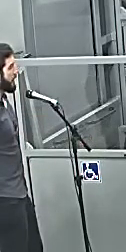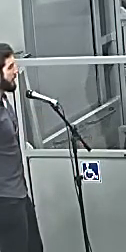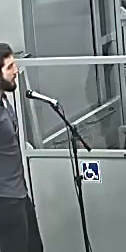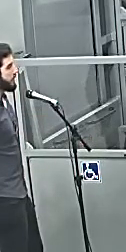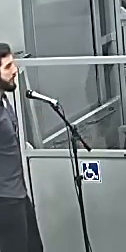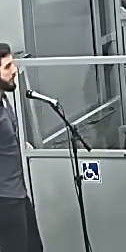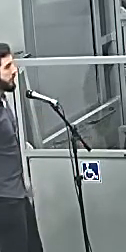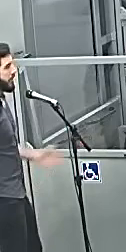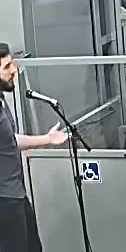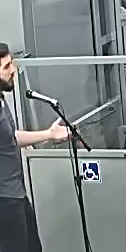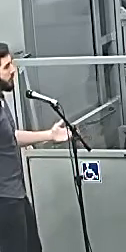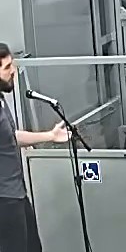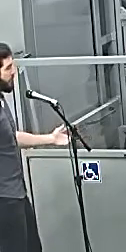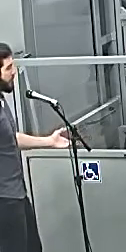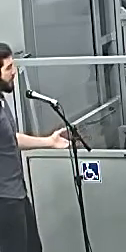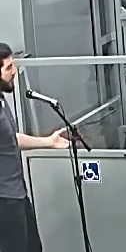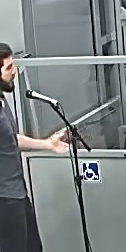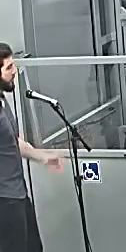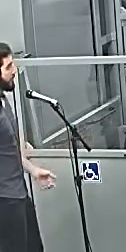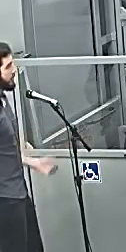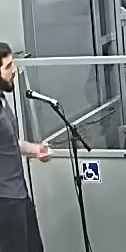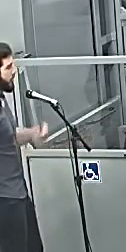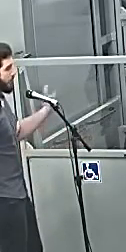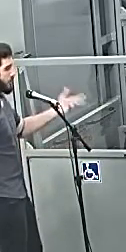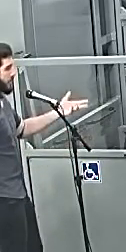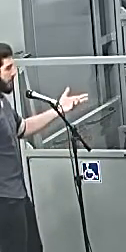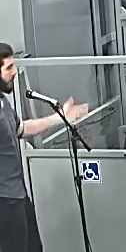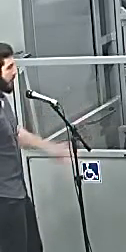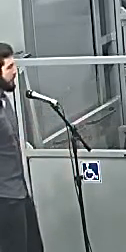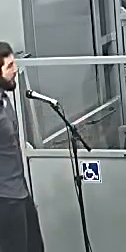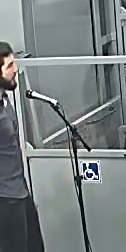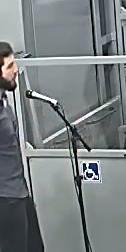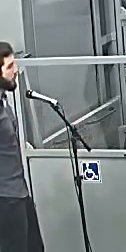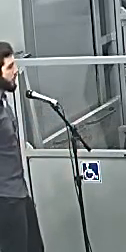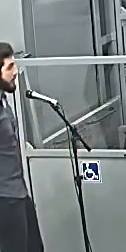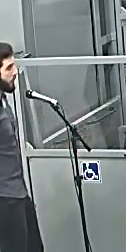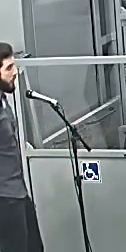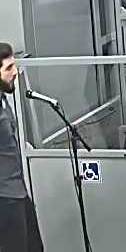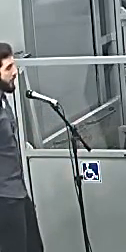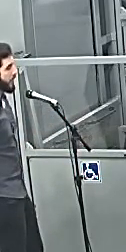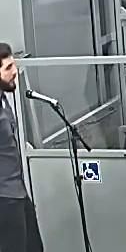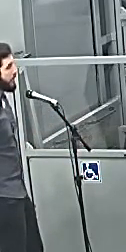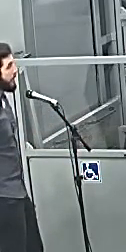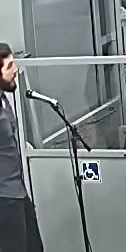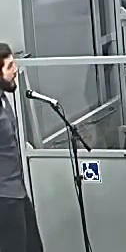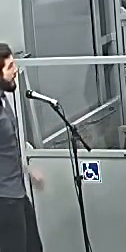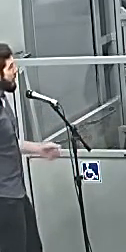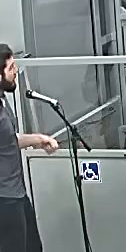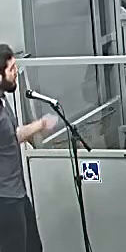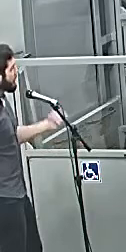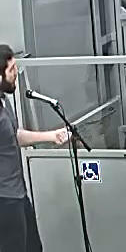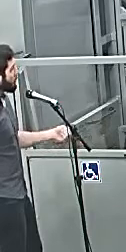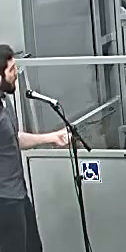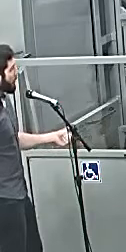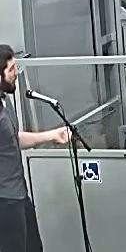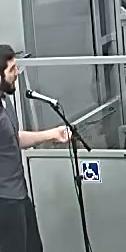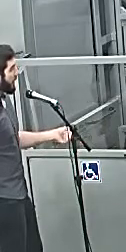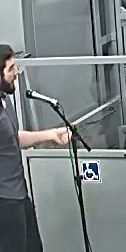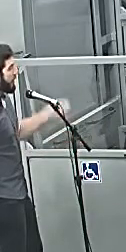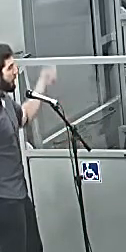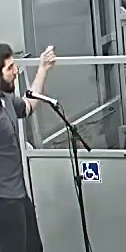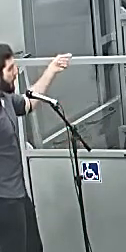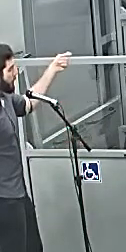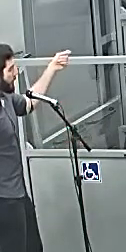marcelo aro que infelizmente não pôde estar presente mas obviamente ele mandou limpar e fazer acontecer algum comentário e manifestar nosso apoio